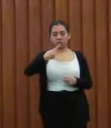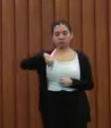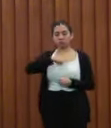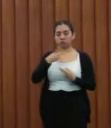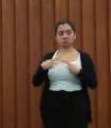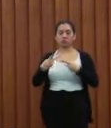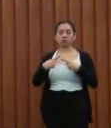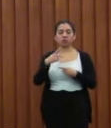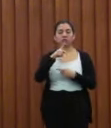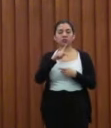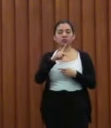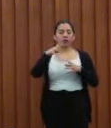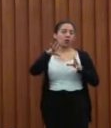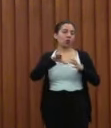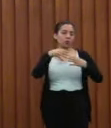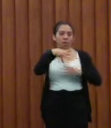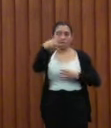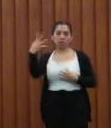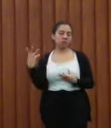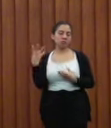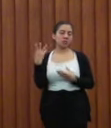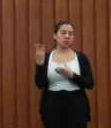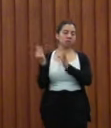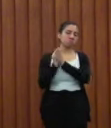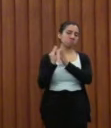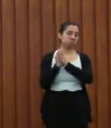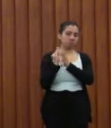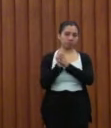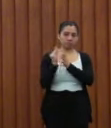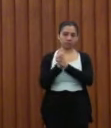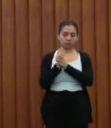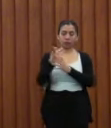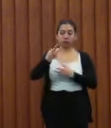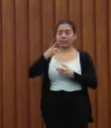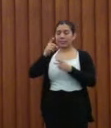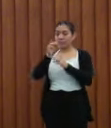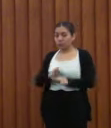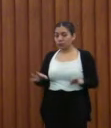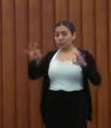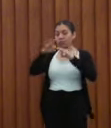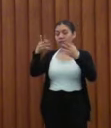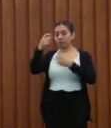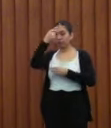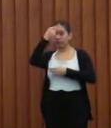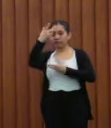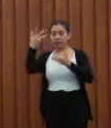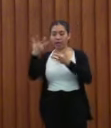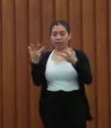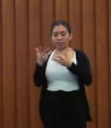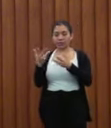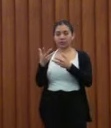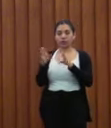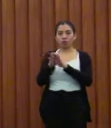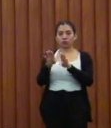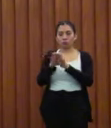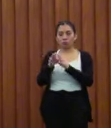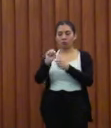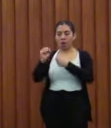en cuenta, ¿no? Entonces, un registro nacional de incidencia delictiva sería es un paso muy